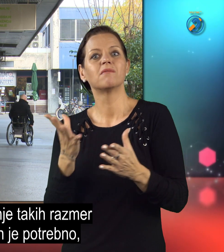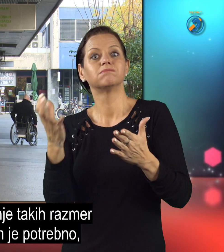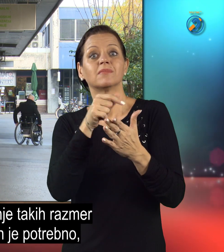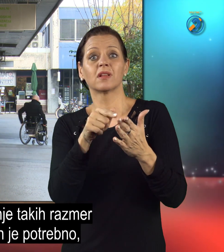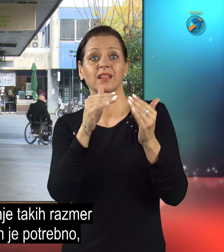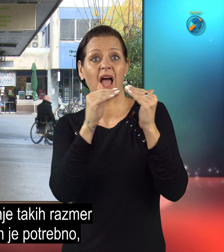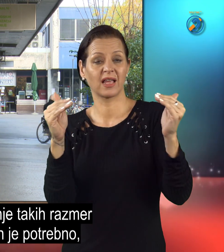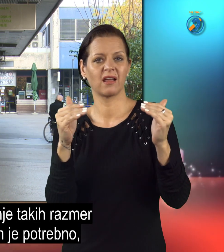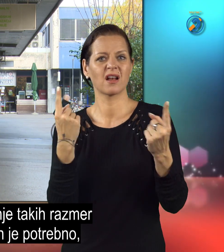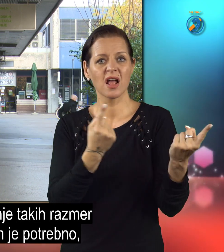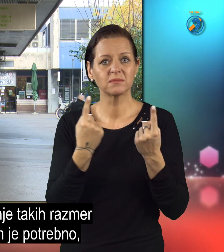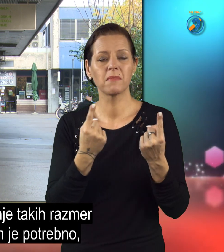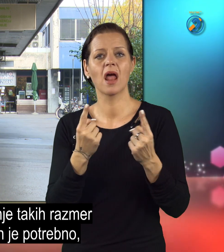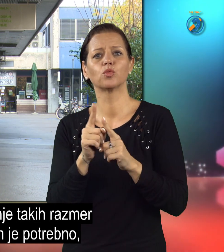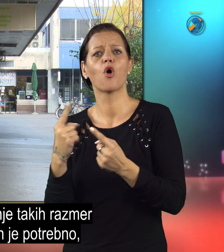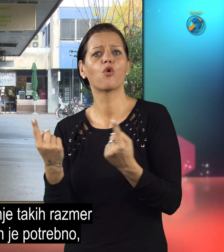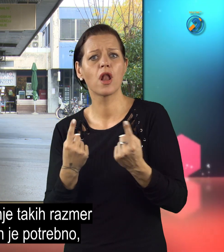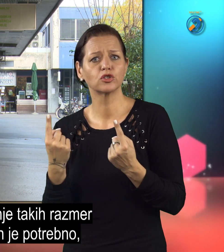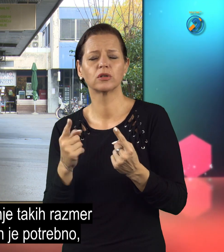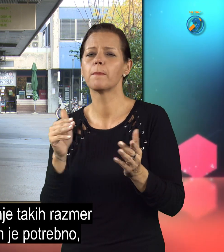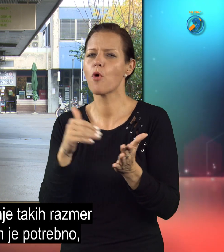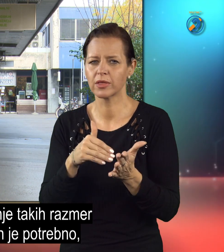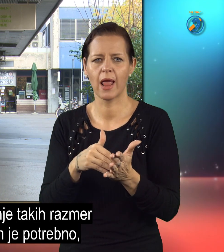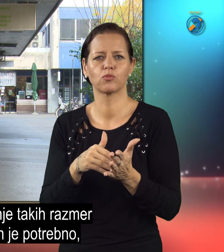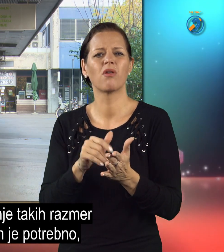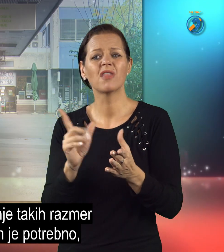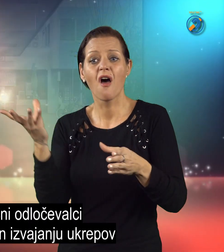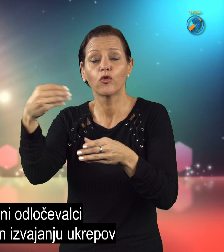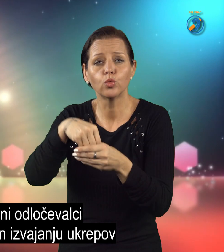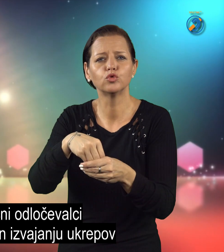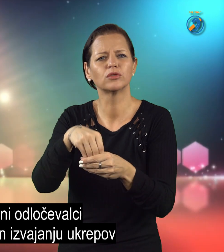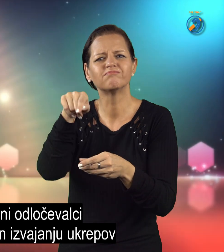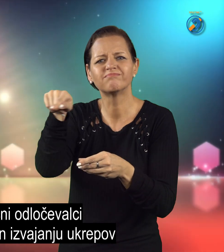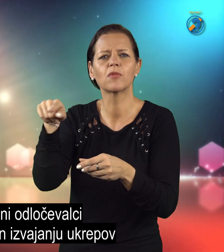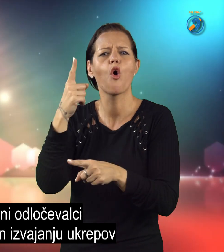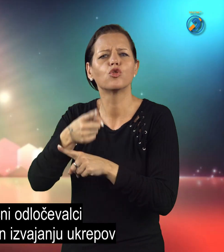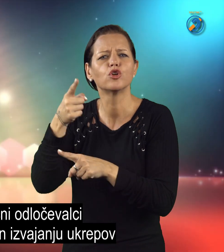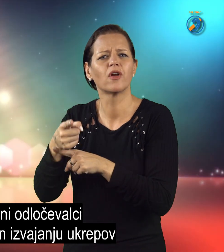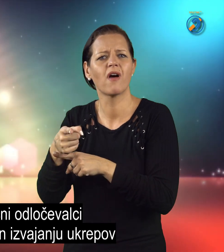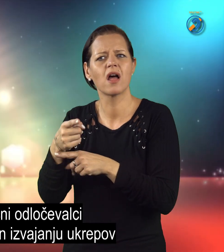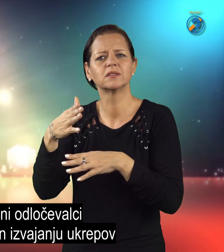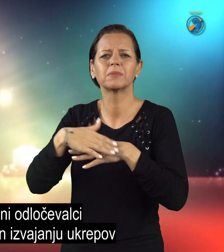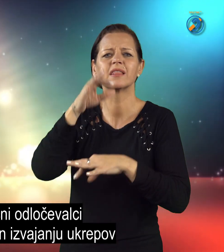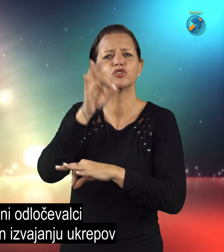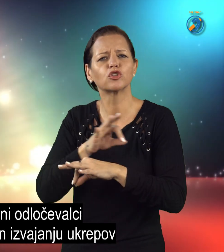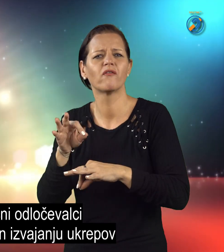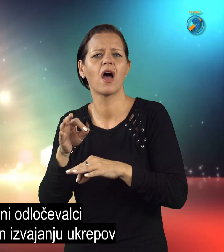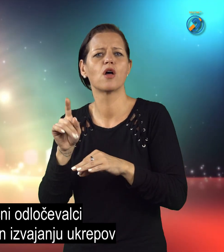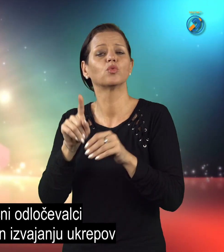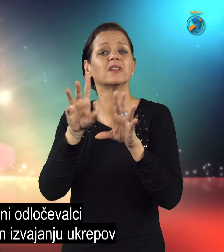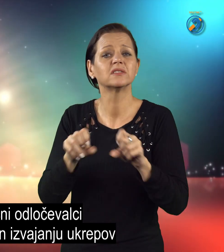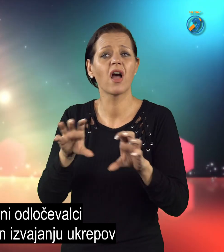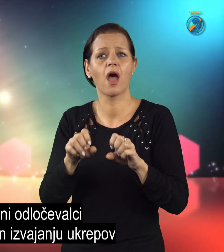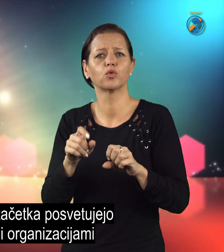Za preseganje takih razmer in okoliščin je potrebno, da se ključni odločevalci pri načrtovanju in izvajanju ukrepov že od samega